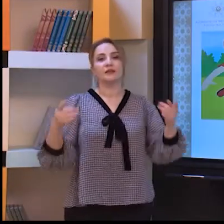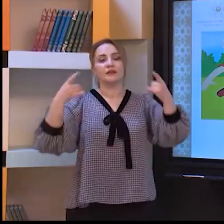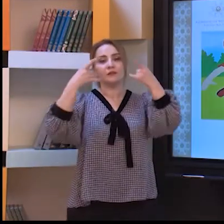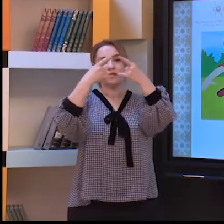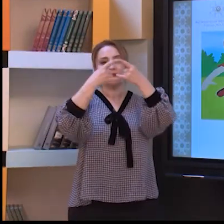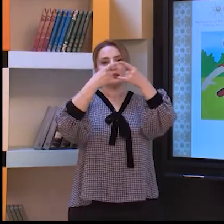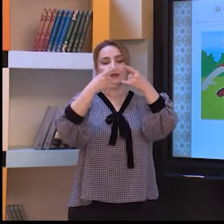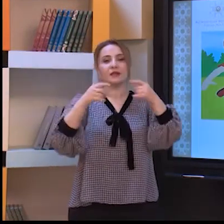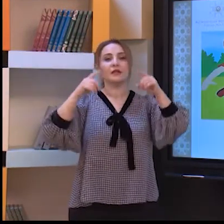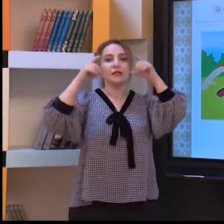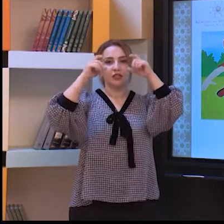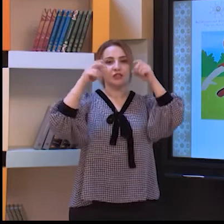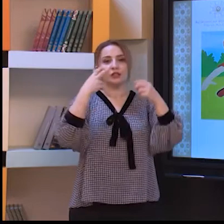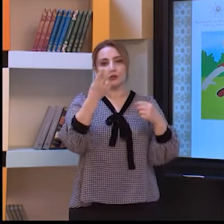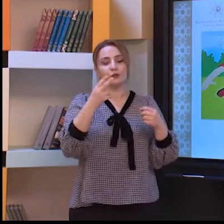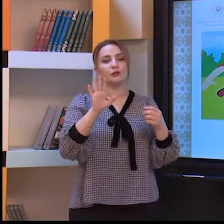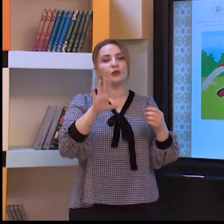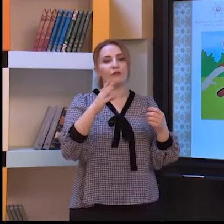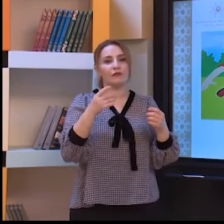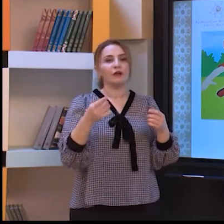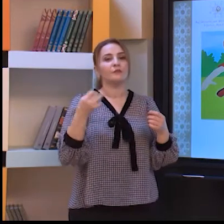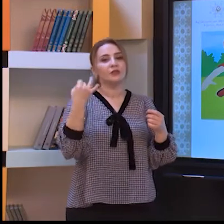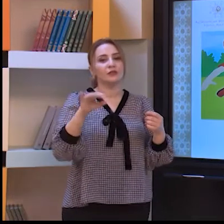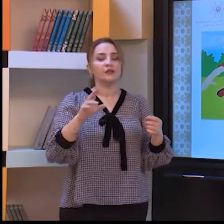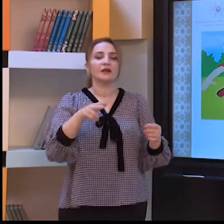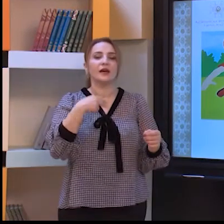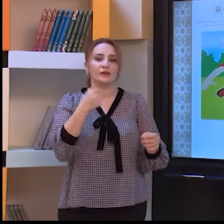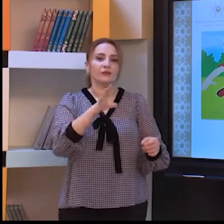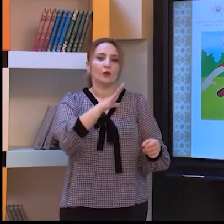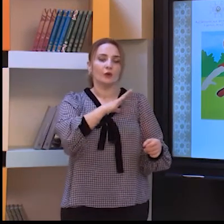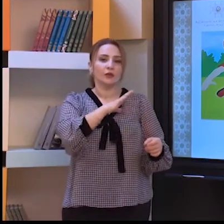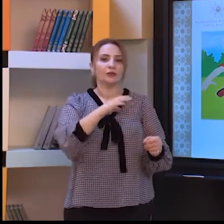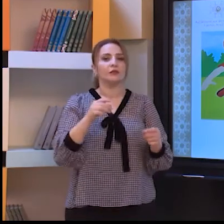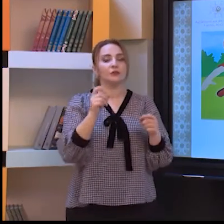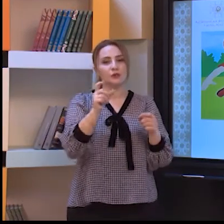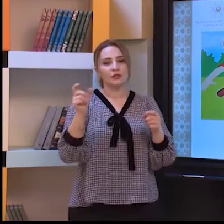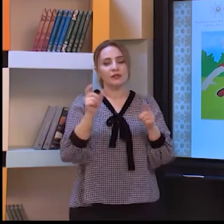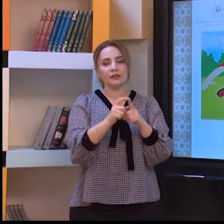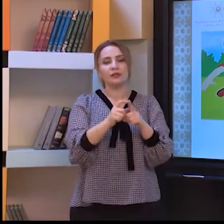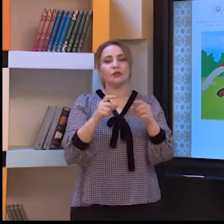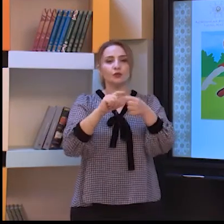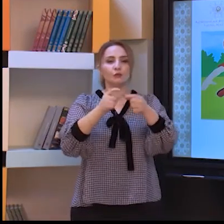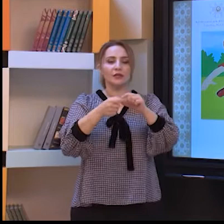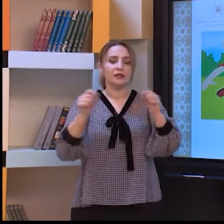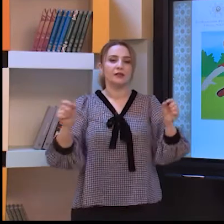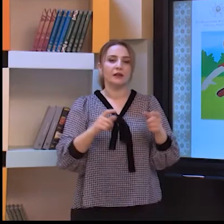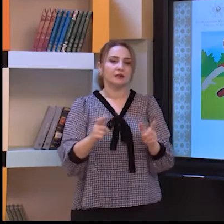İndi ekranda şəkil görürük və y hərfi olan sözlərdən cümlələr